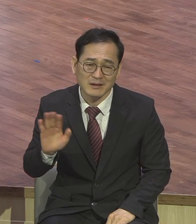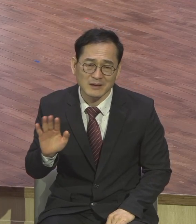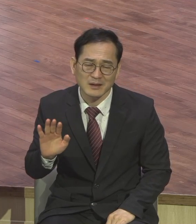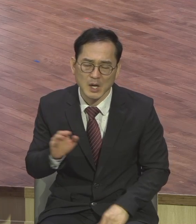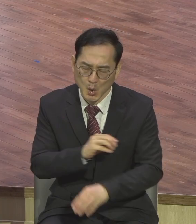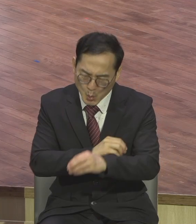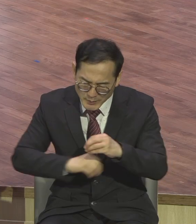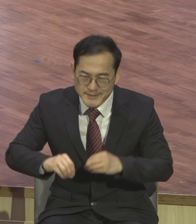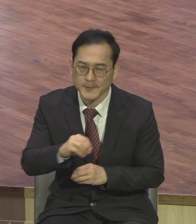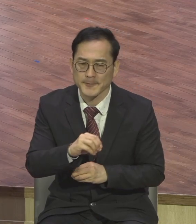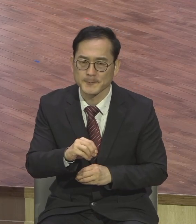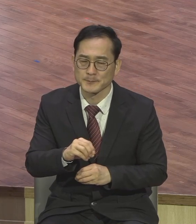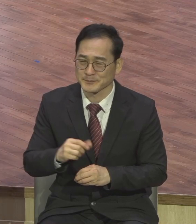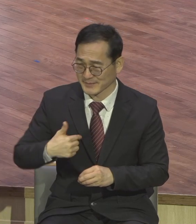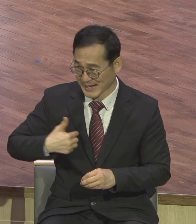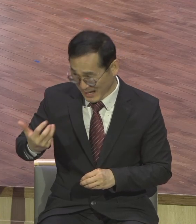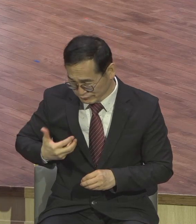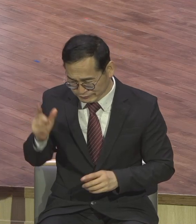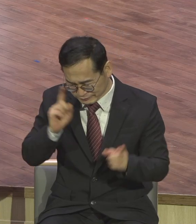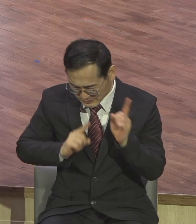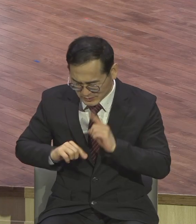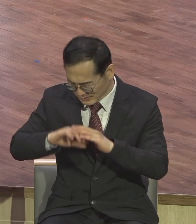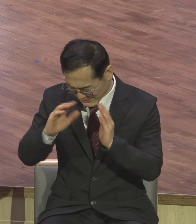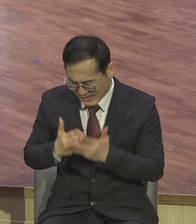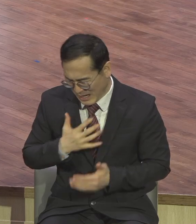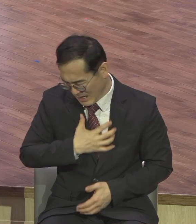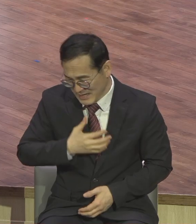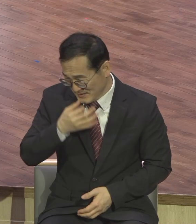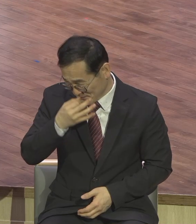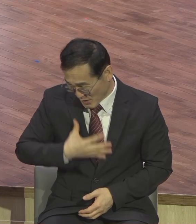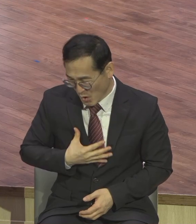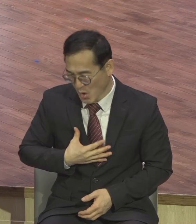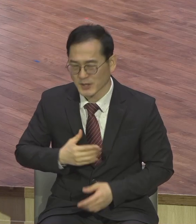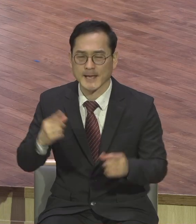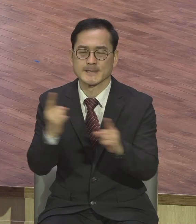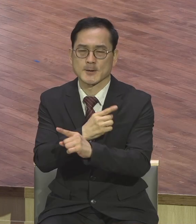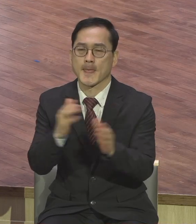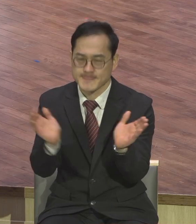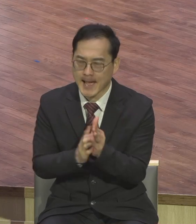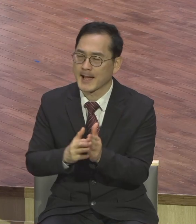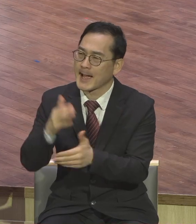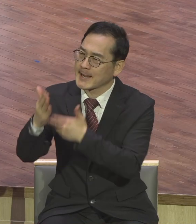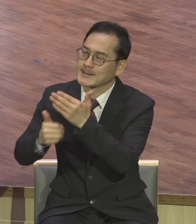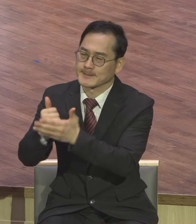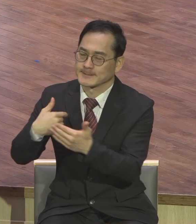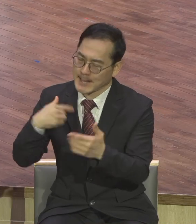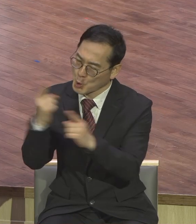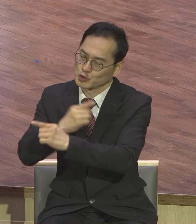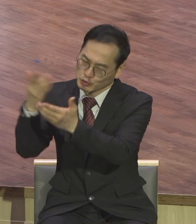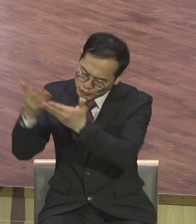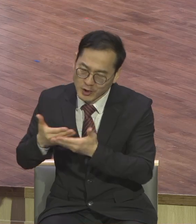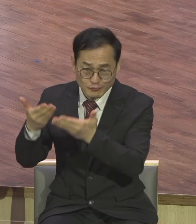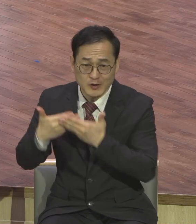차라리 그리스도께서 내 아픔을 다 치료해 주었습니다. 치료 안 했는데도 치료했다 해보세요. 치료됩니다.